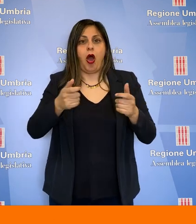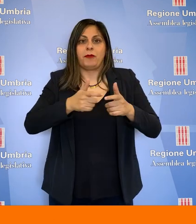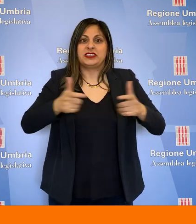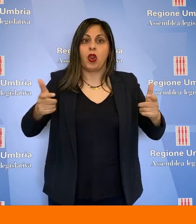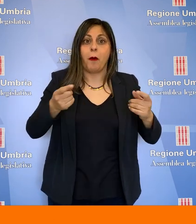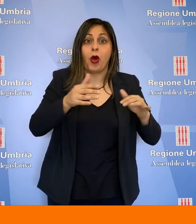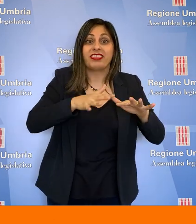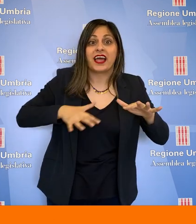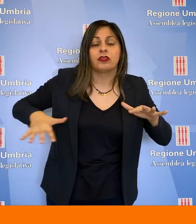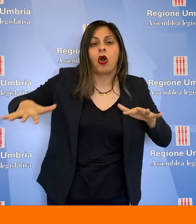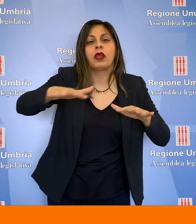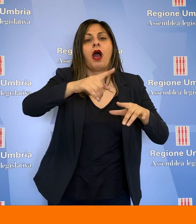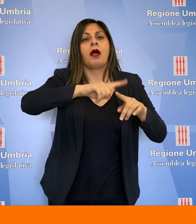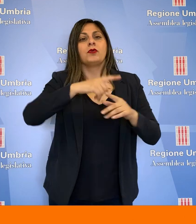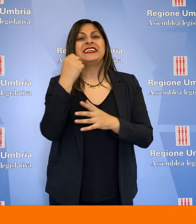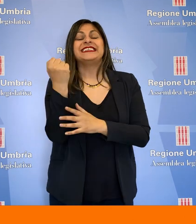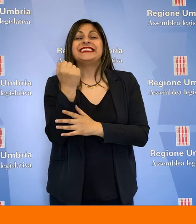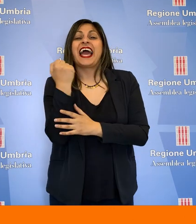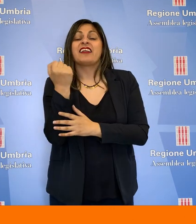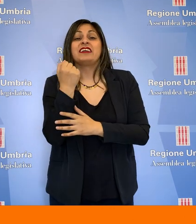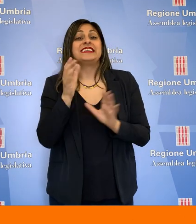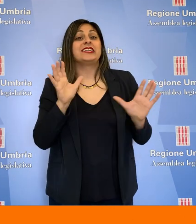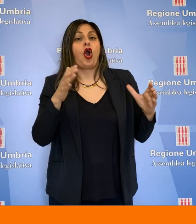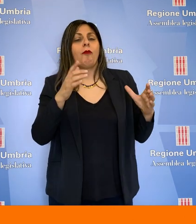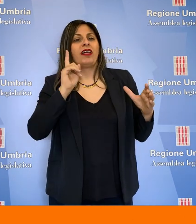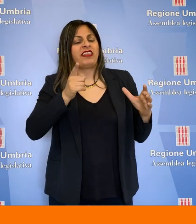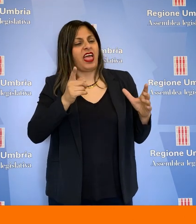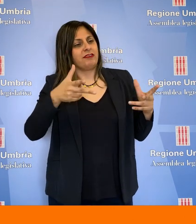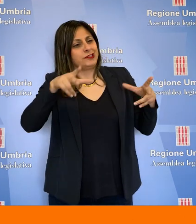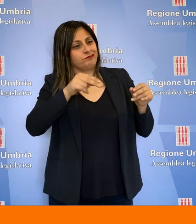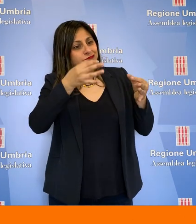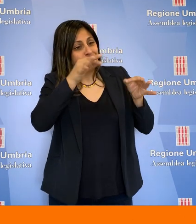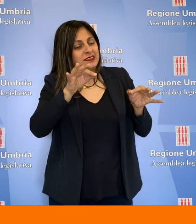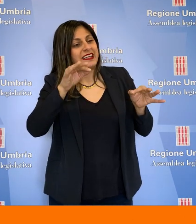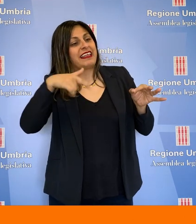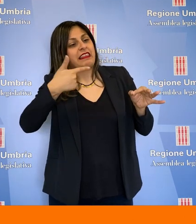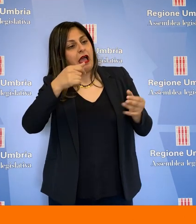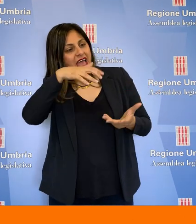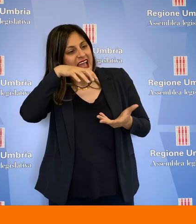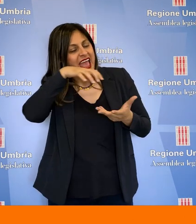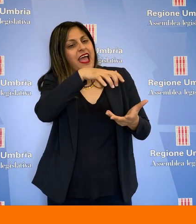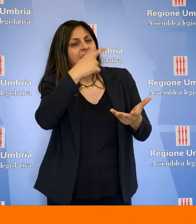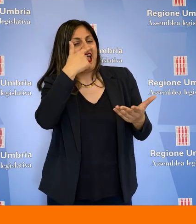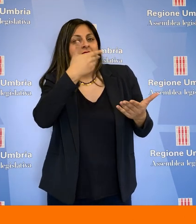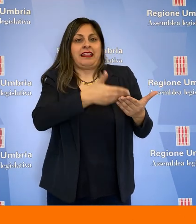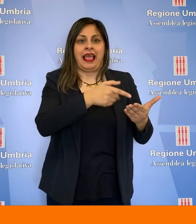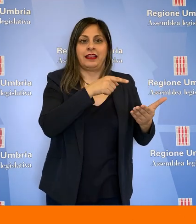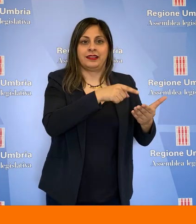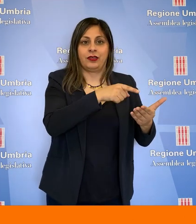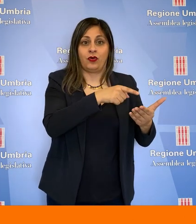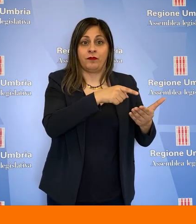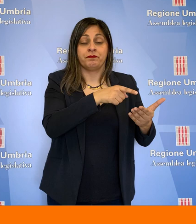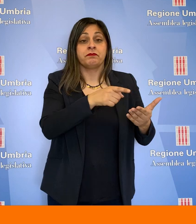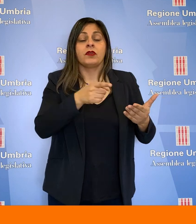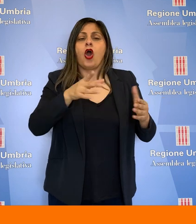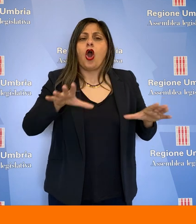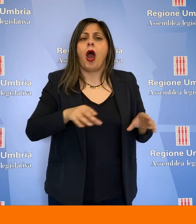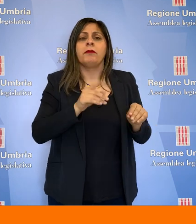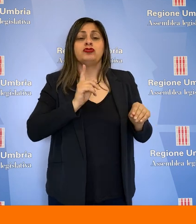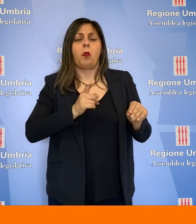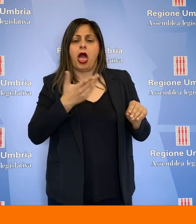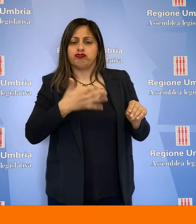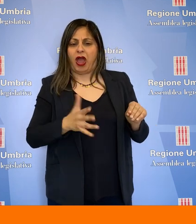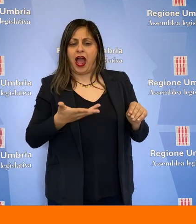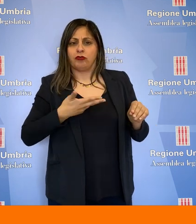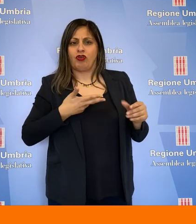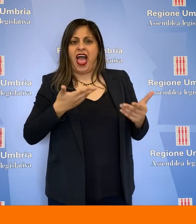sviluppo territoriale e alla ridefinizione dei servizi alla comunità risorse economiche adeguate a partire da quelle che